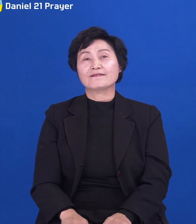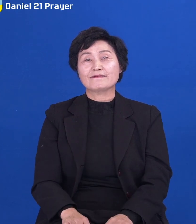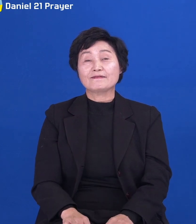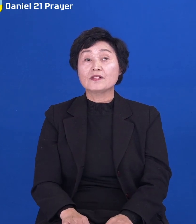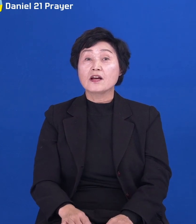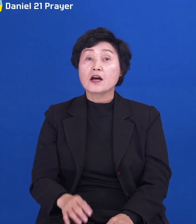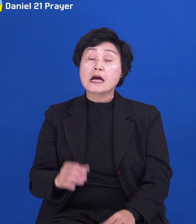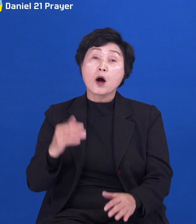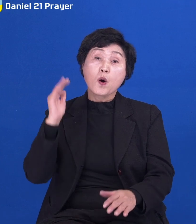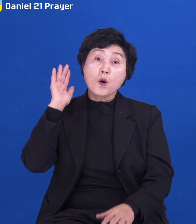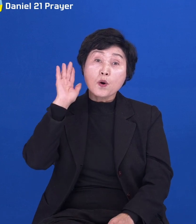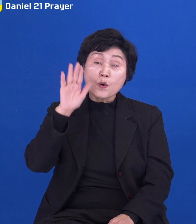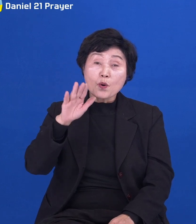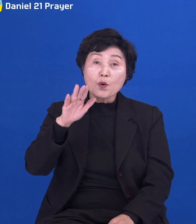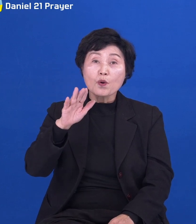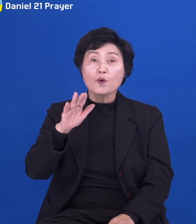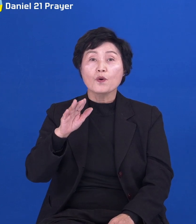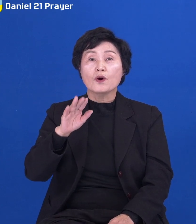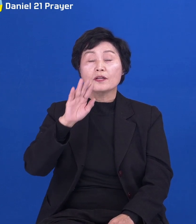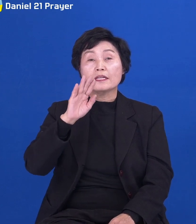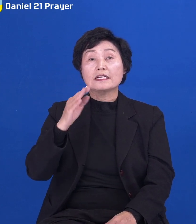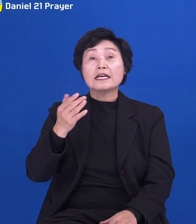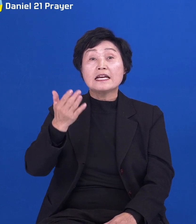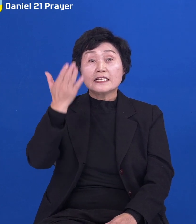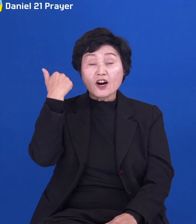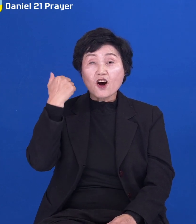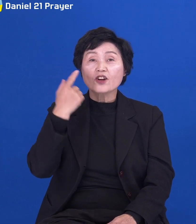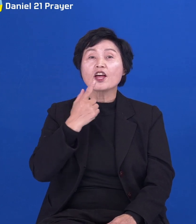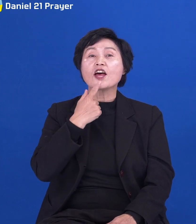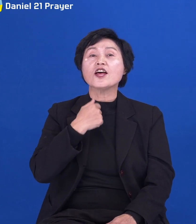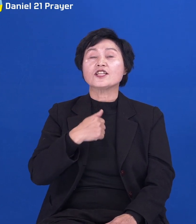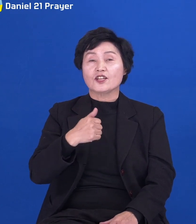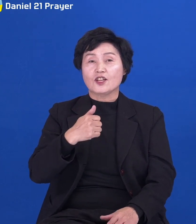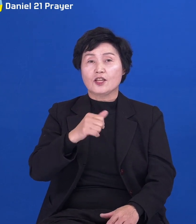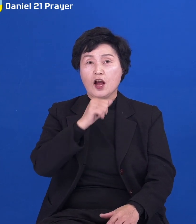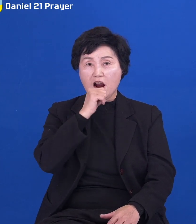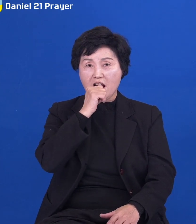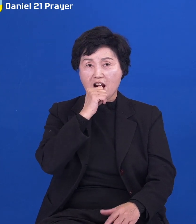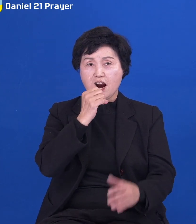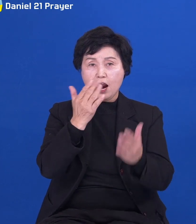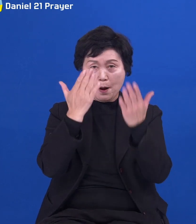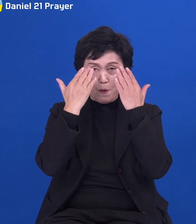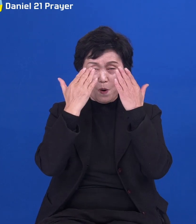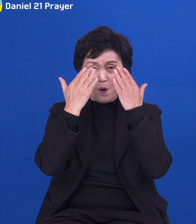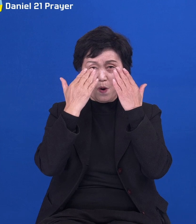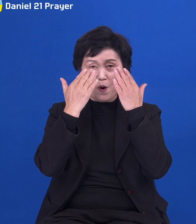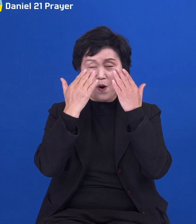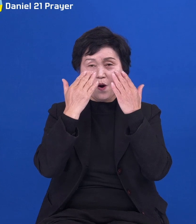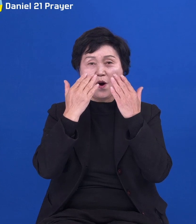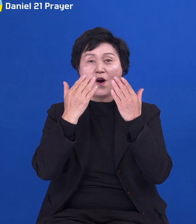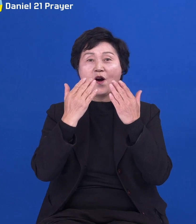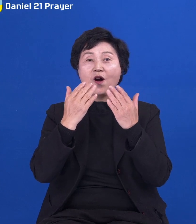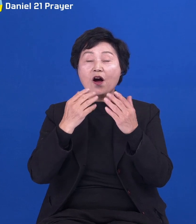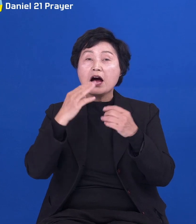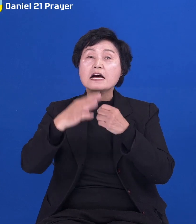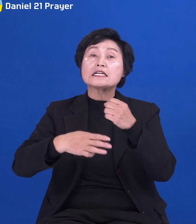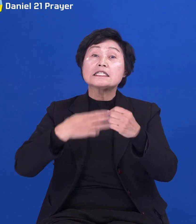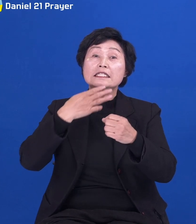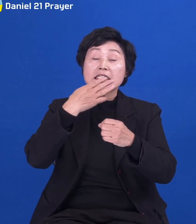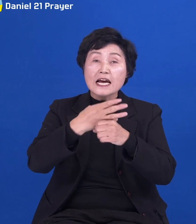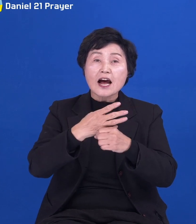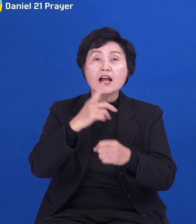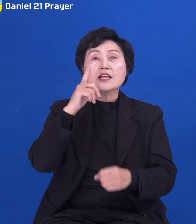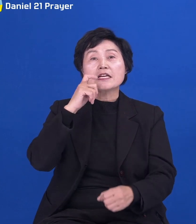그리고 다시 보안성으로 넘어와서 제가 재범이잖아요. 한 번도 교도소에 갔다 온 몸이었기 때문에 다시 4년